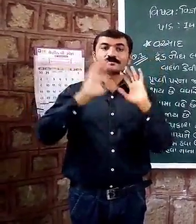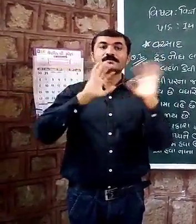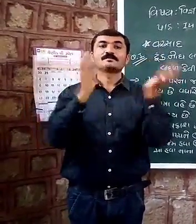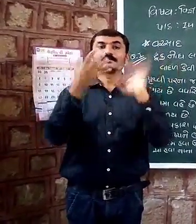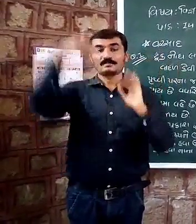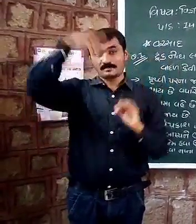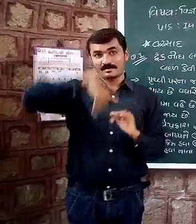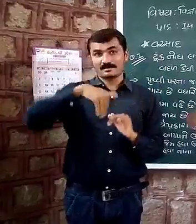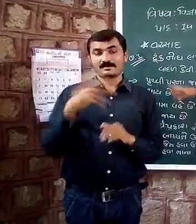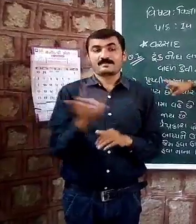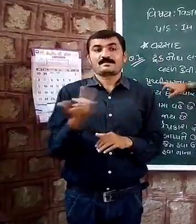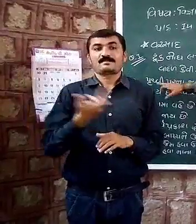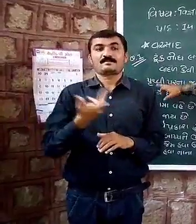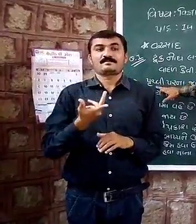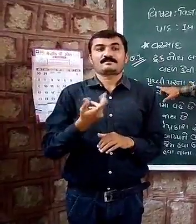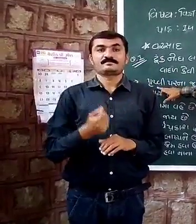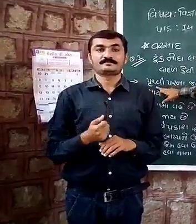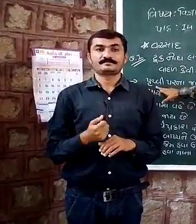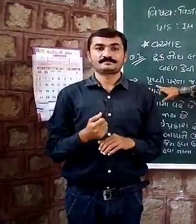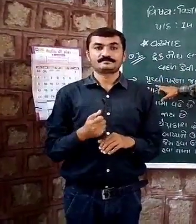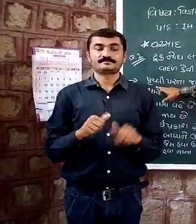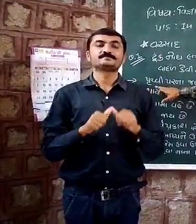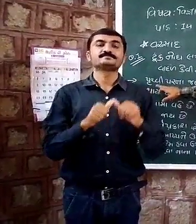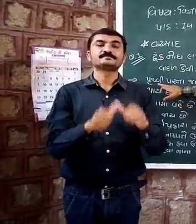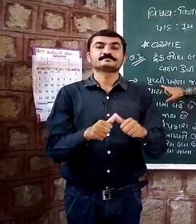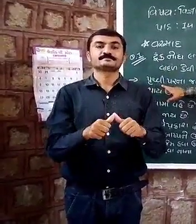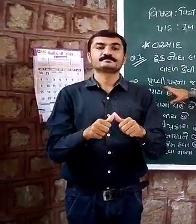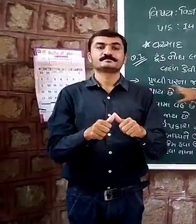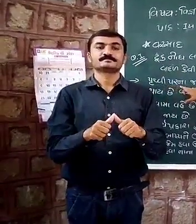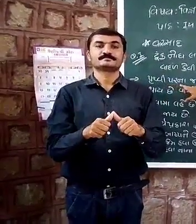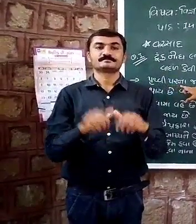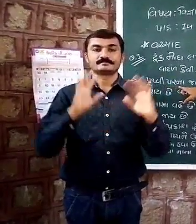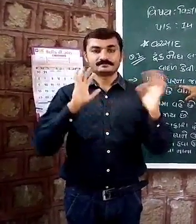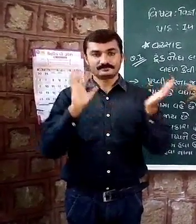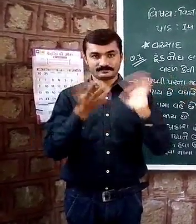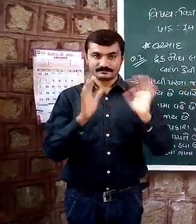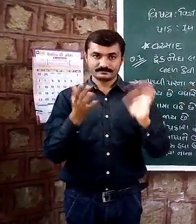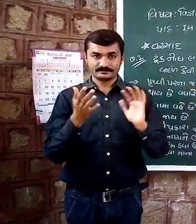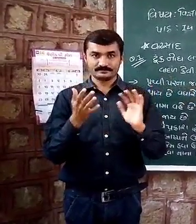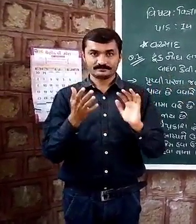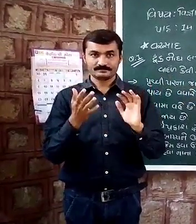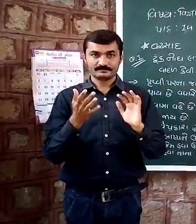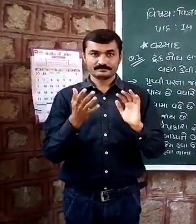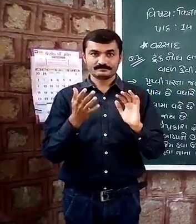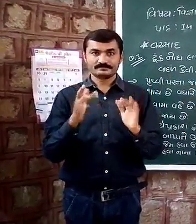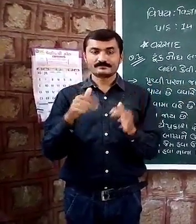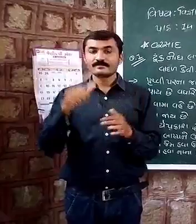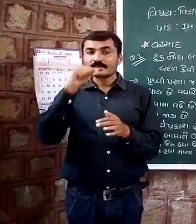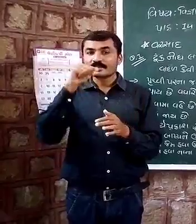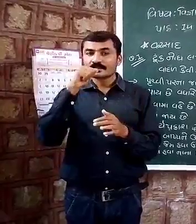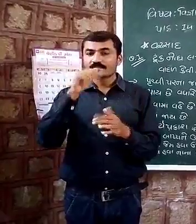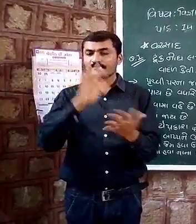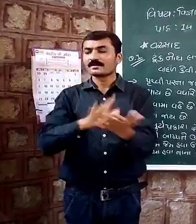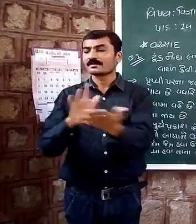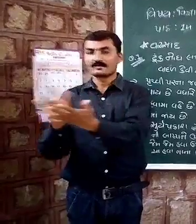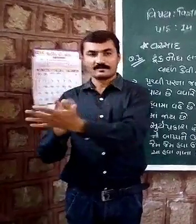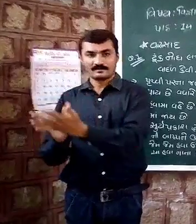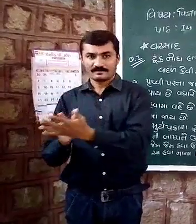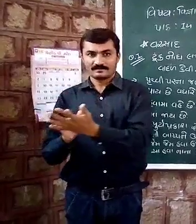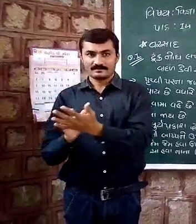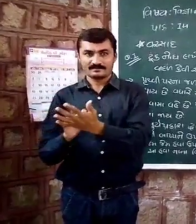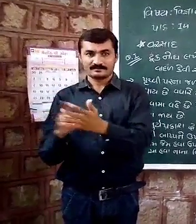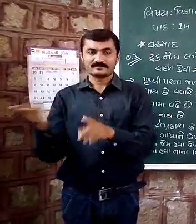મિત્રો, હવે પ્રશ્નમાં આપણે ઉત્તર તરફ જઈએ તો પૃથ્વી પરના જળ સ્ત્રોતોમાં